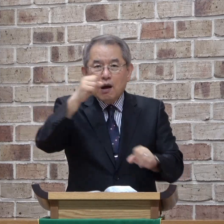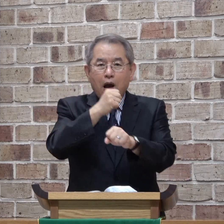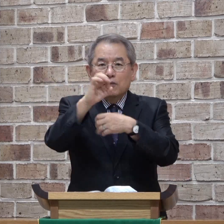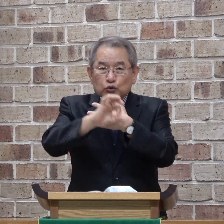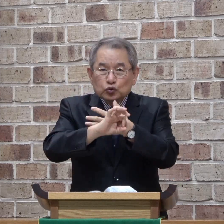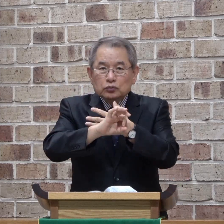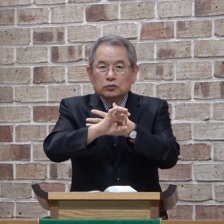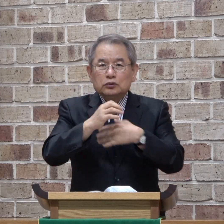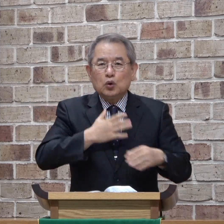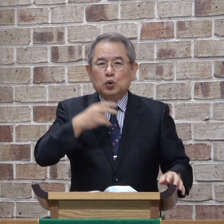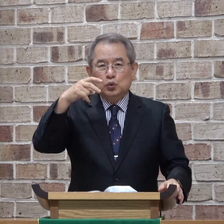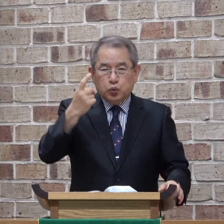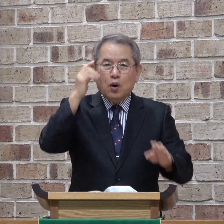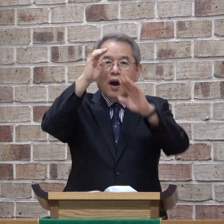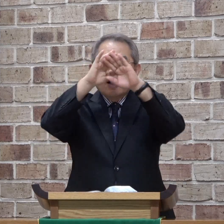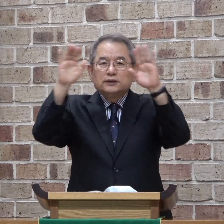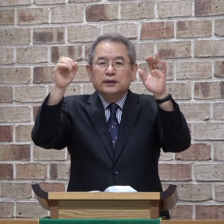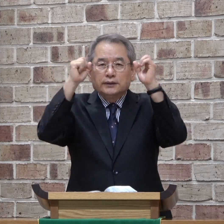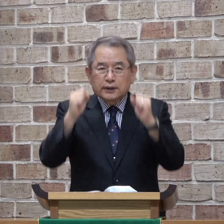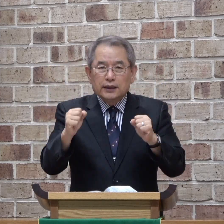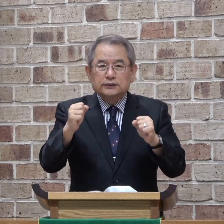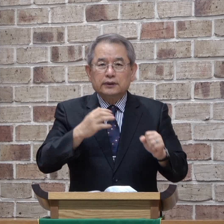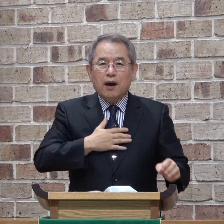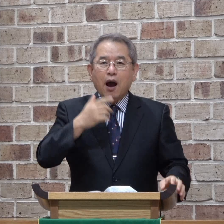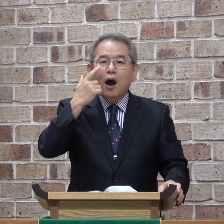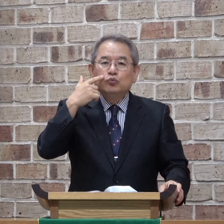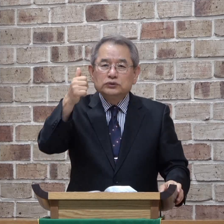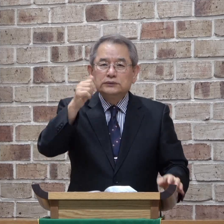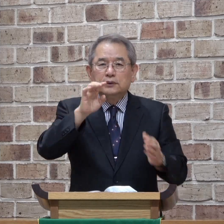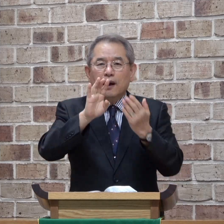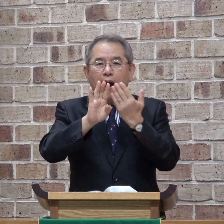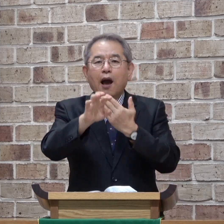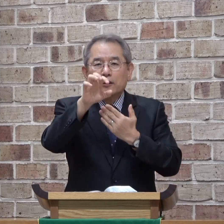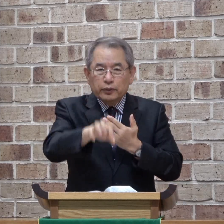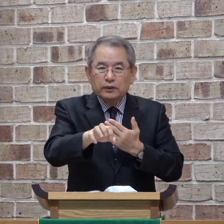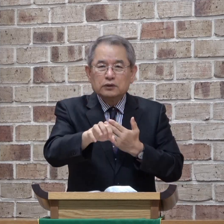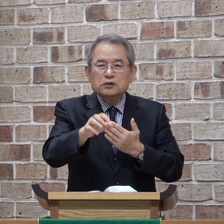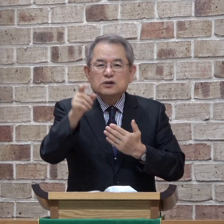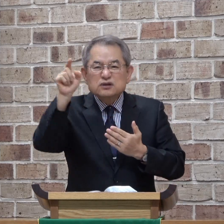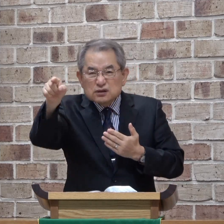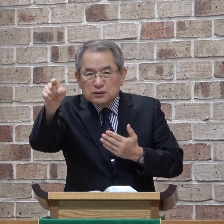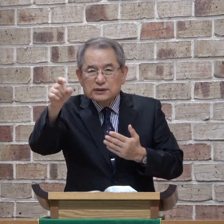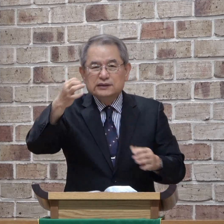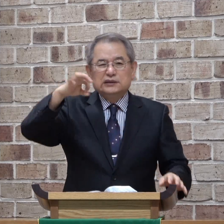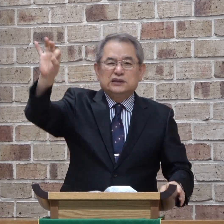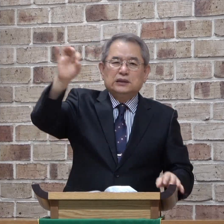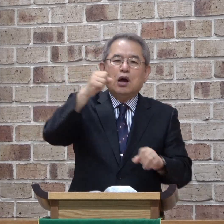시인하면 나도 하늘에 계신 내 아버지 앞에서 그를 시인할